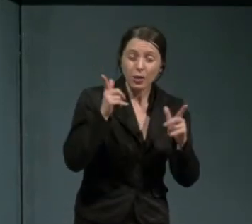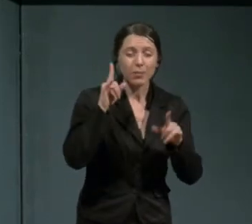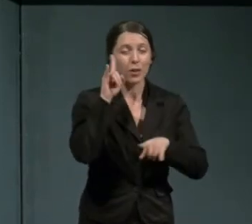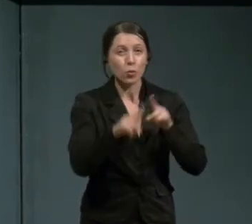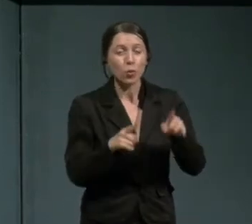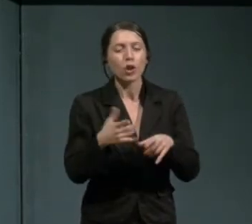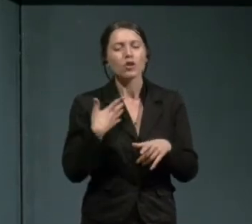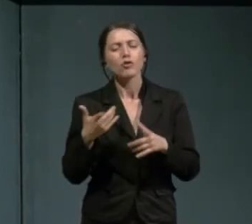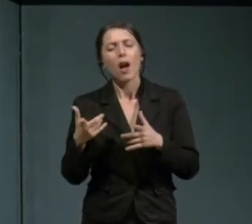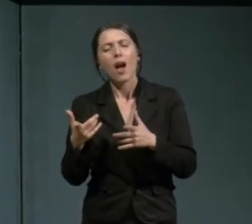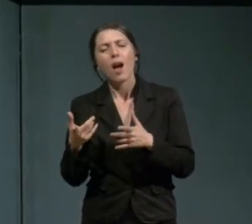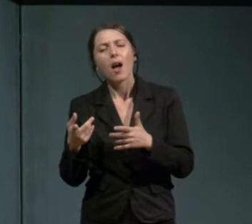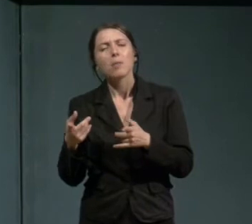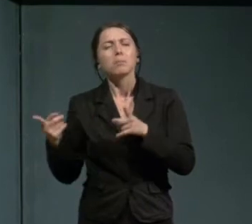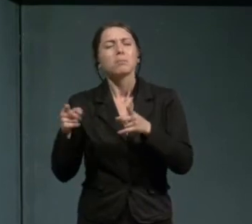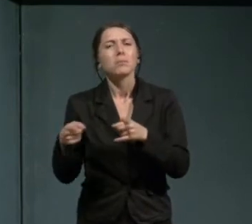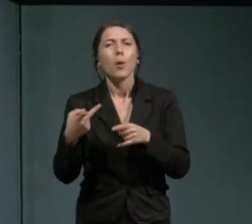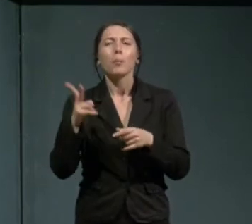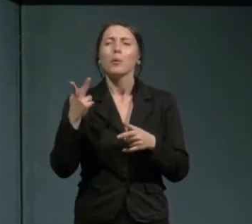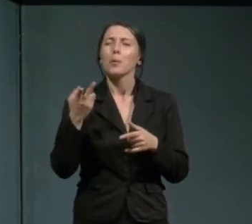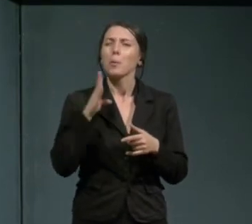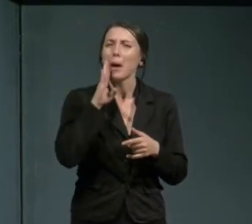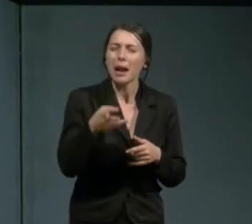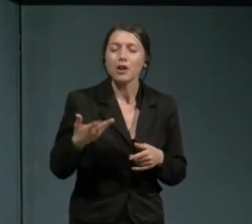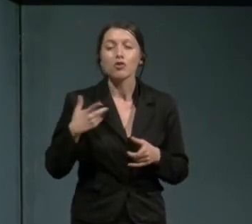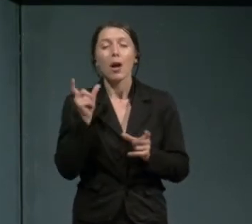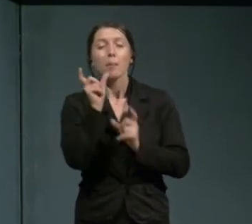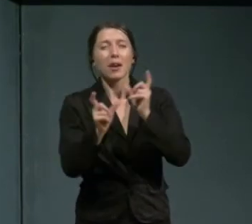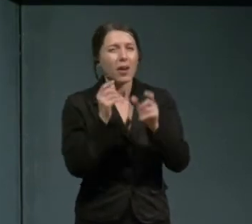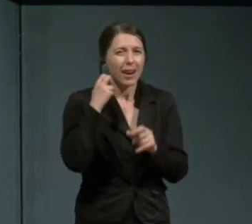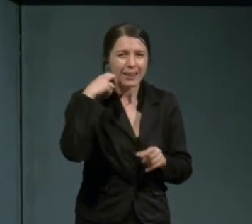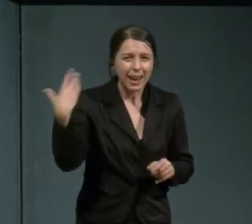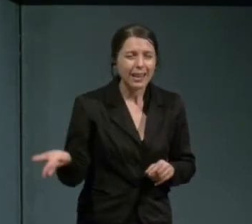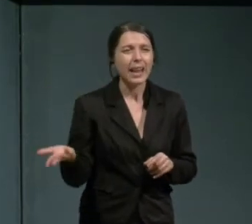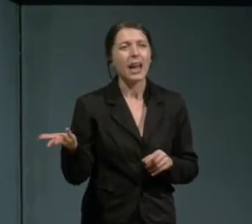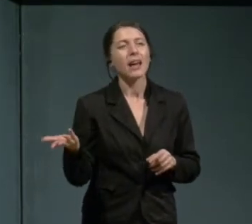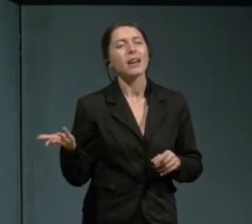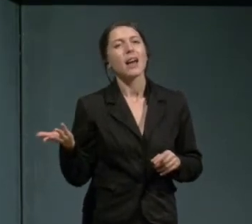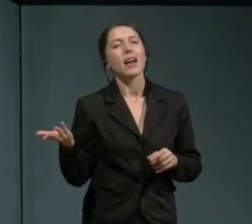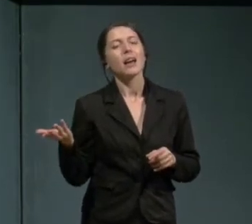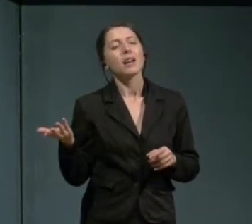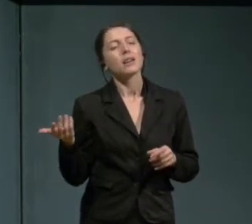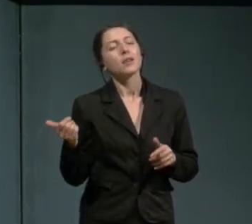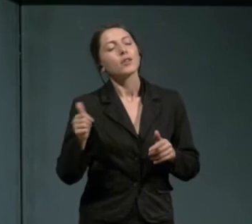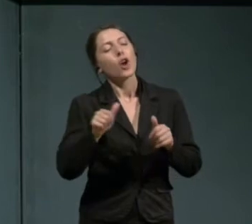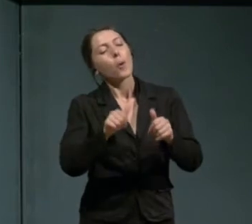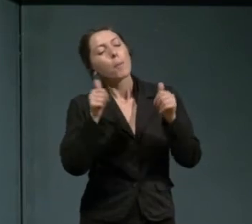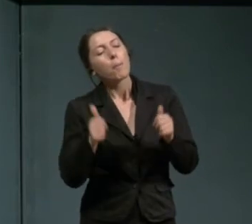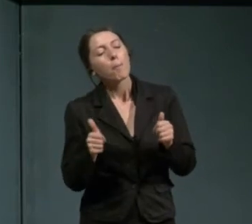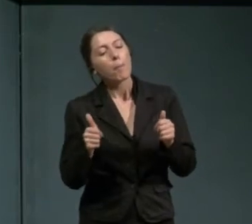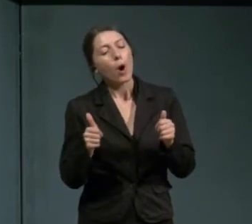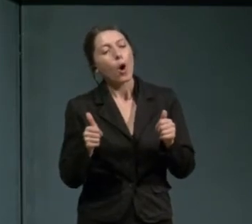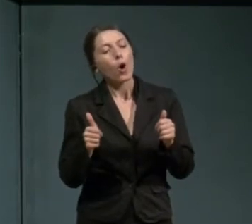banali più triviali ci sono parole straniere il modo in cui si